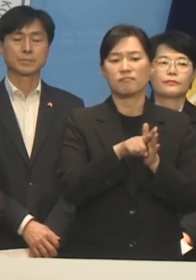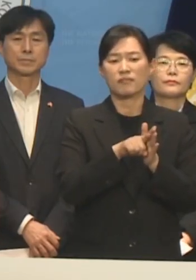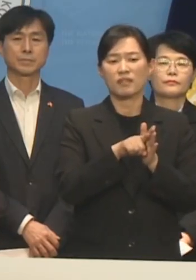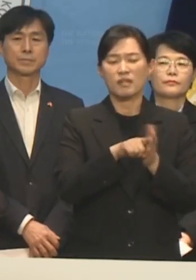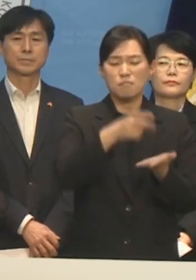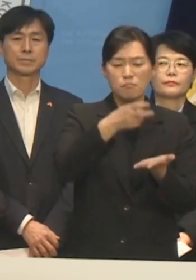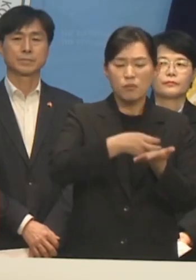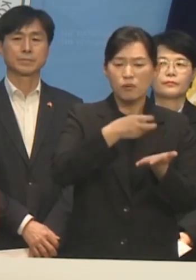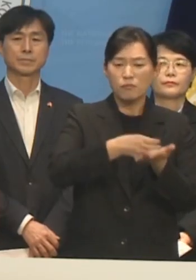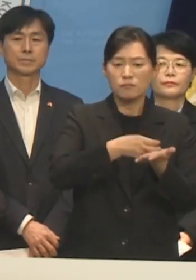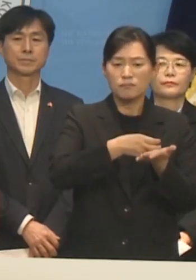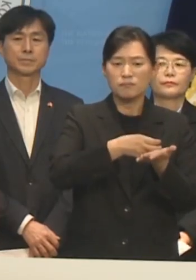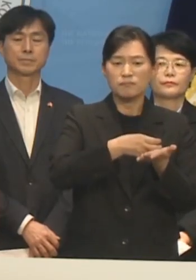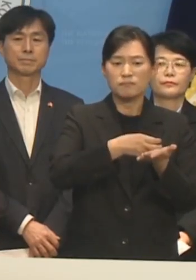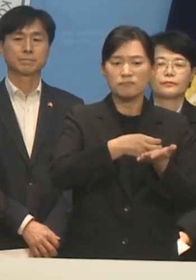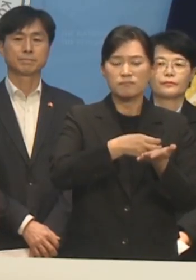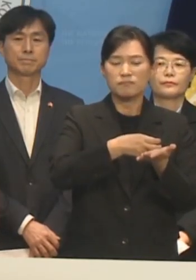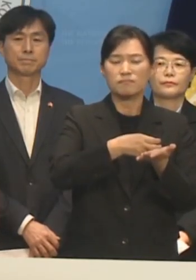제도와